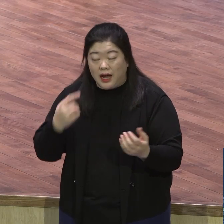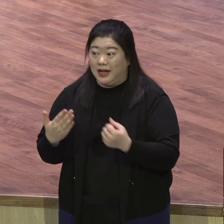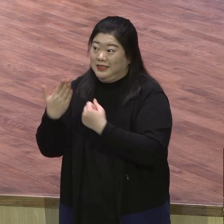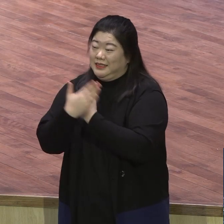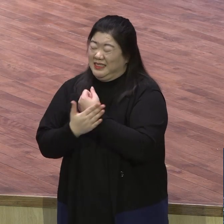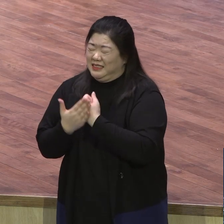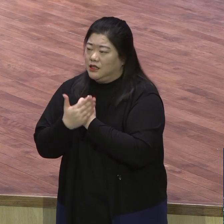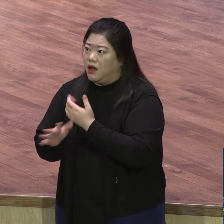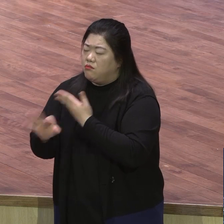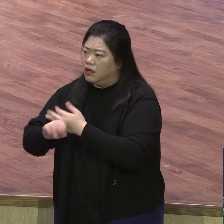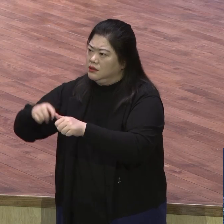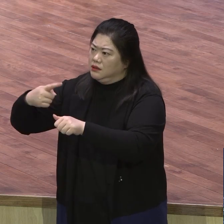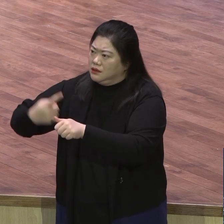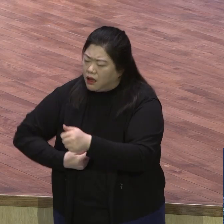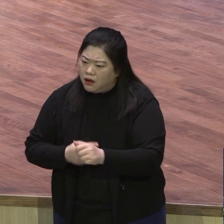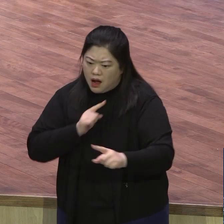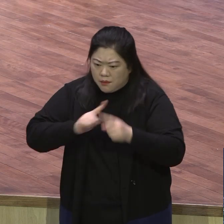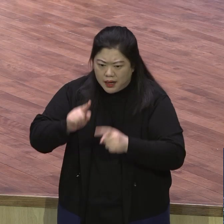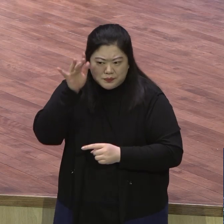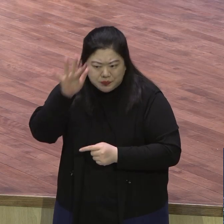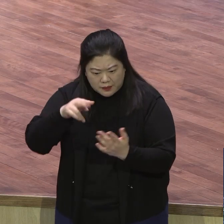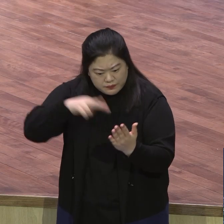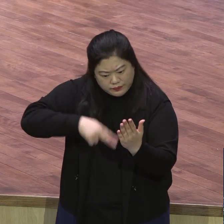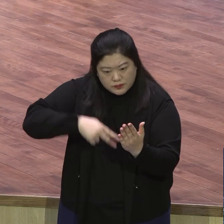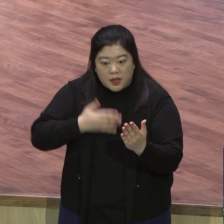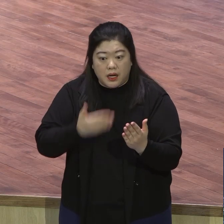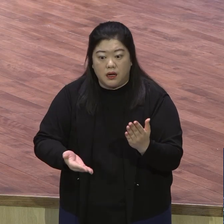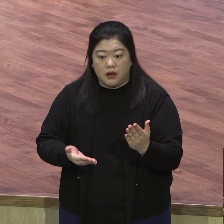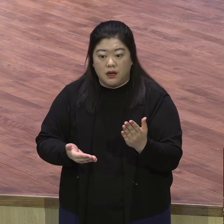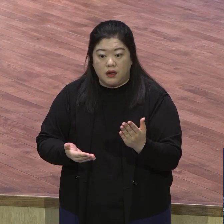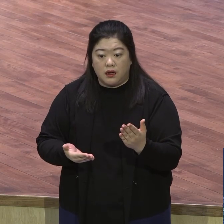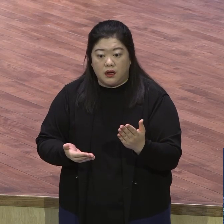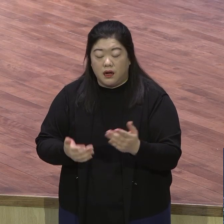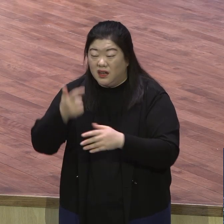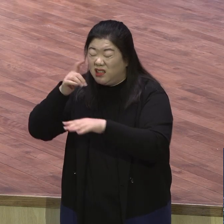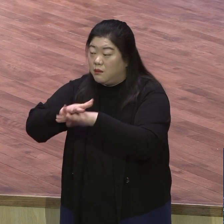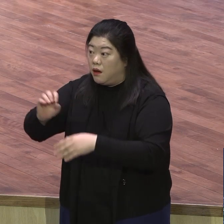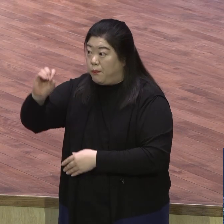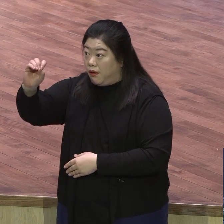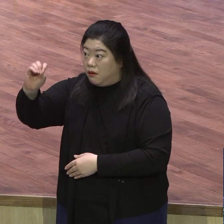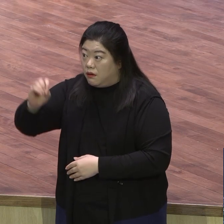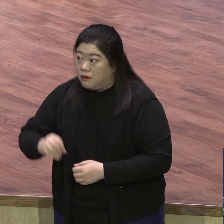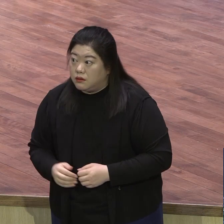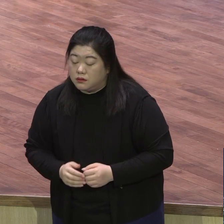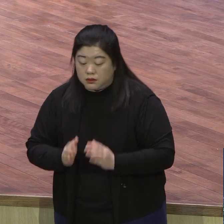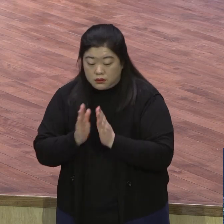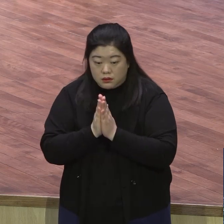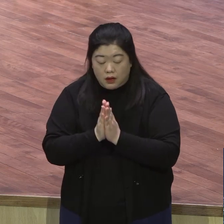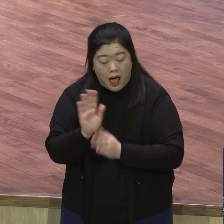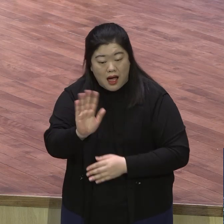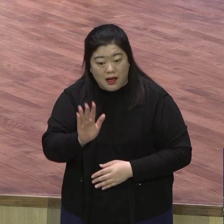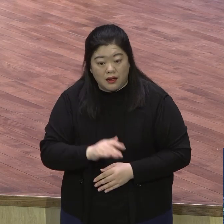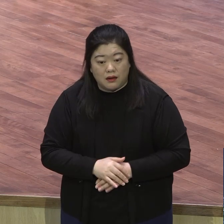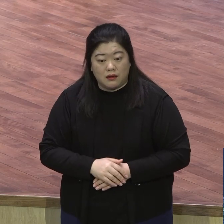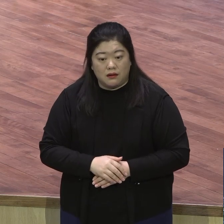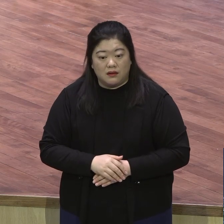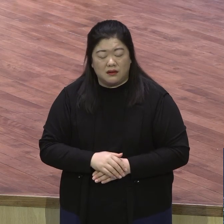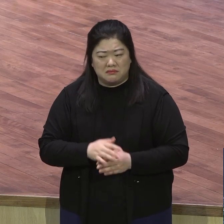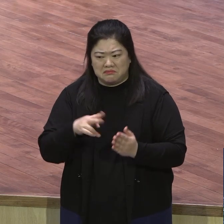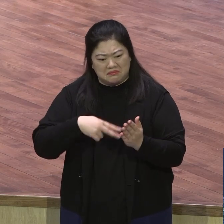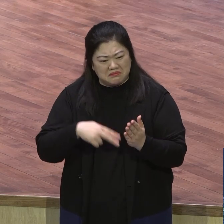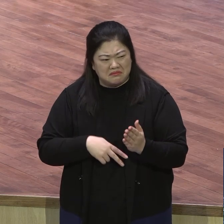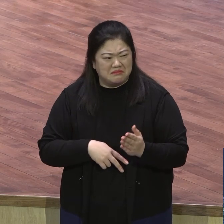없는데 영적으로 이미 졌는데 뭔 주의를 하겠어요? 그런 사람이 교회 와서 말썽을 지깁니다. 은혜를 못 받으니까